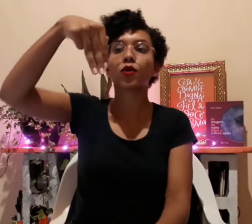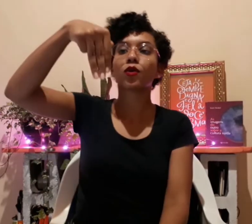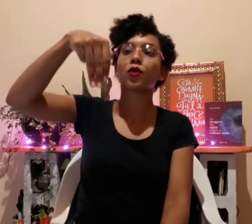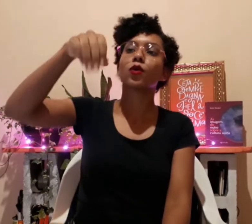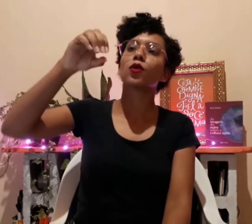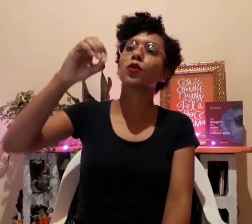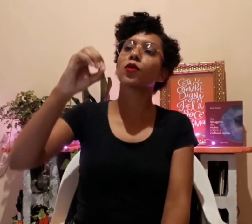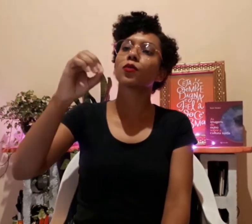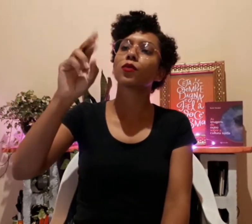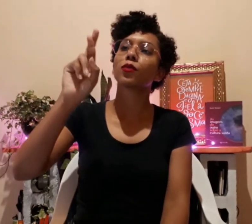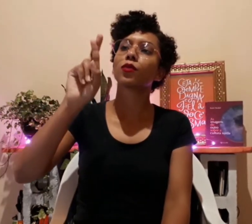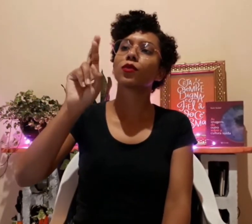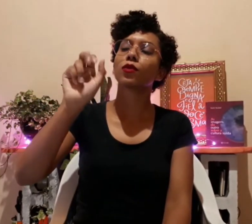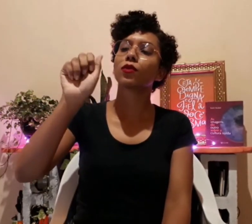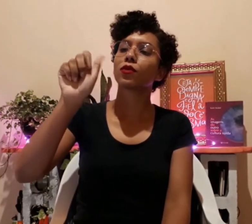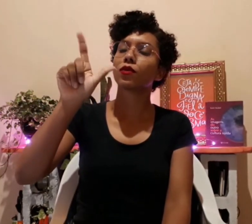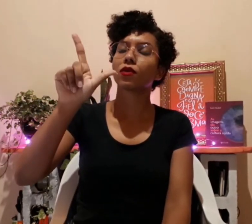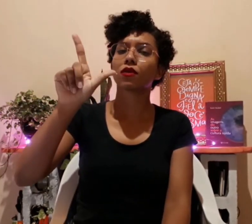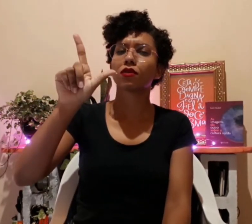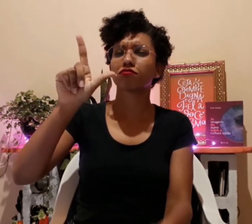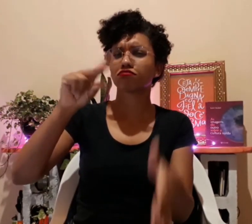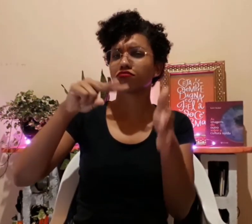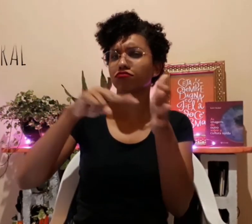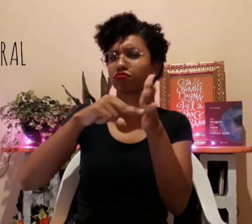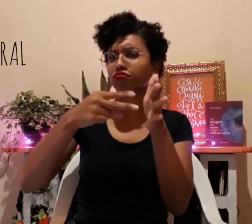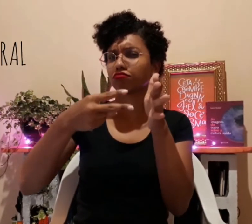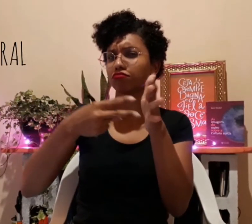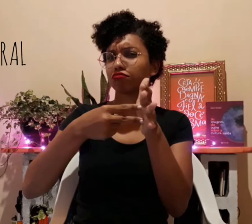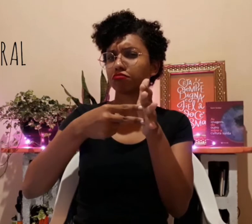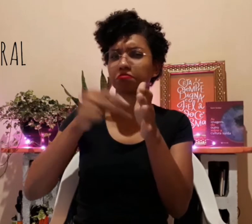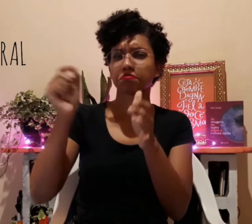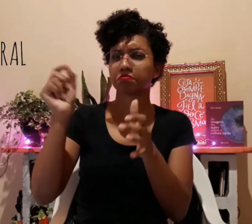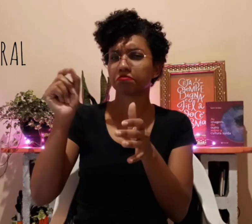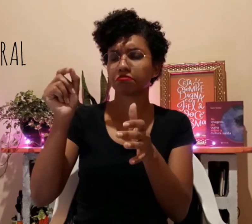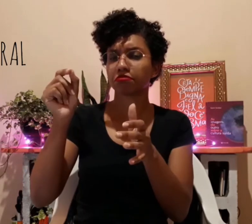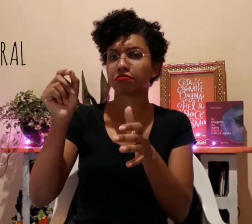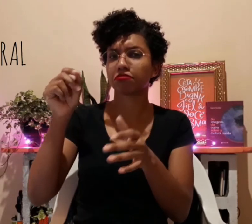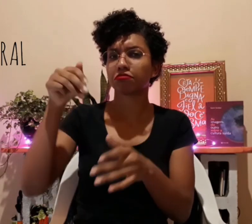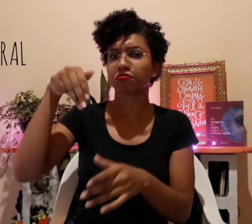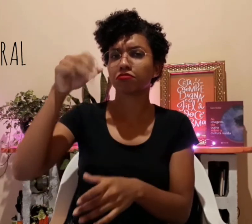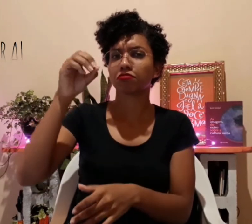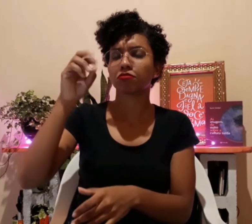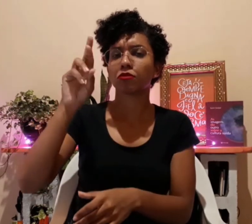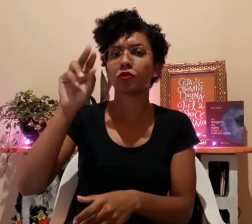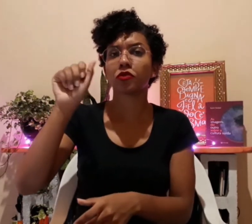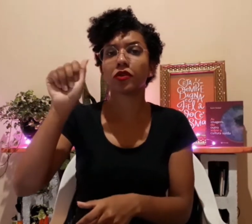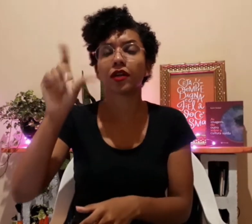Bom, moral. O que é o significado de moral? Moral da